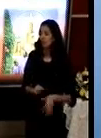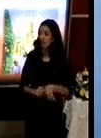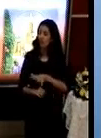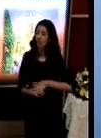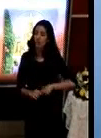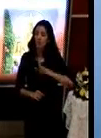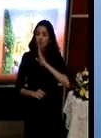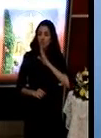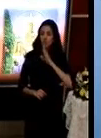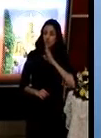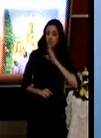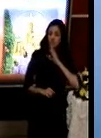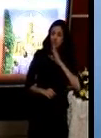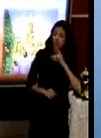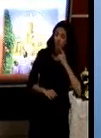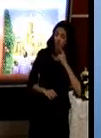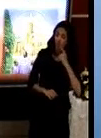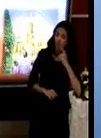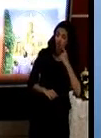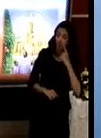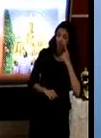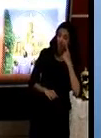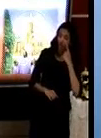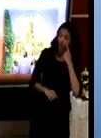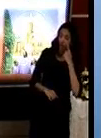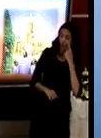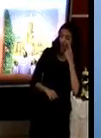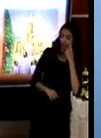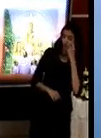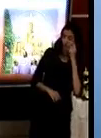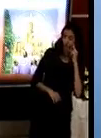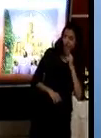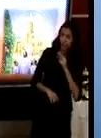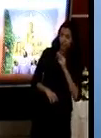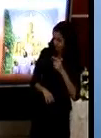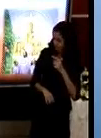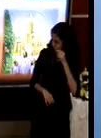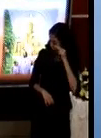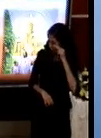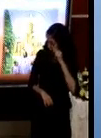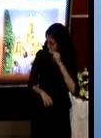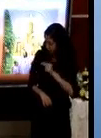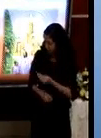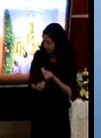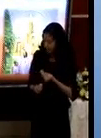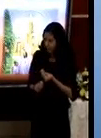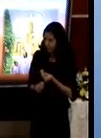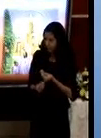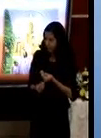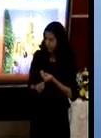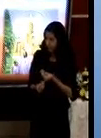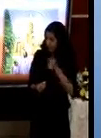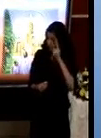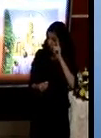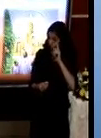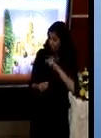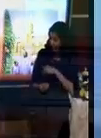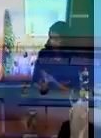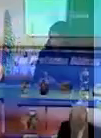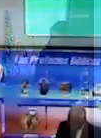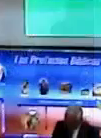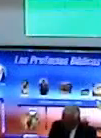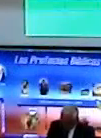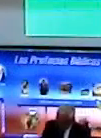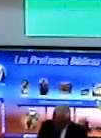se dijeron unos a otros: ¿qué es esto? porque no sabían qué era.